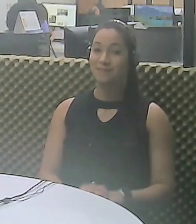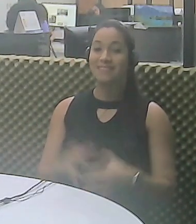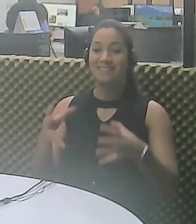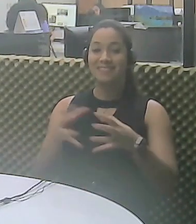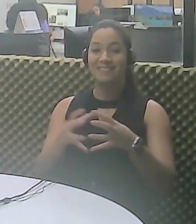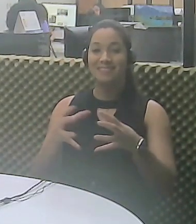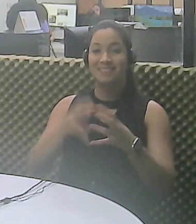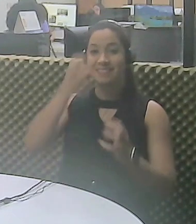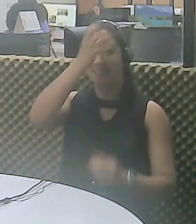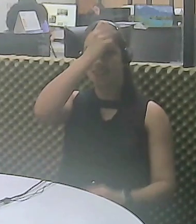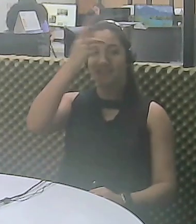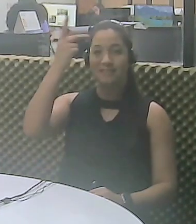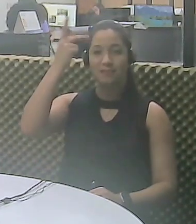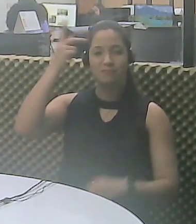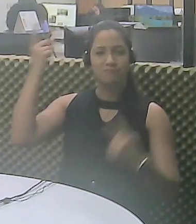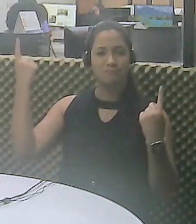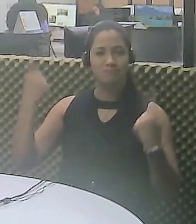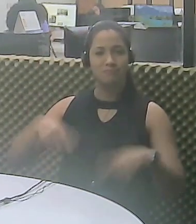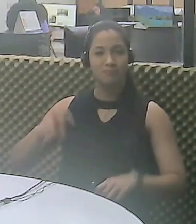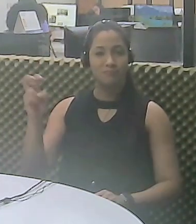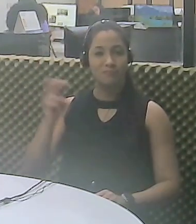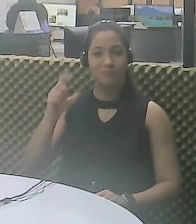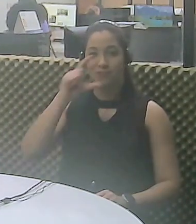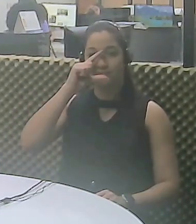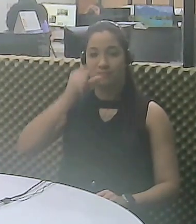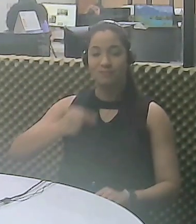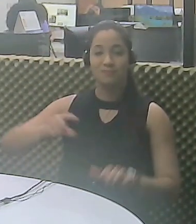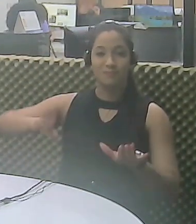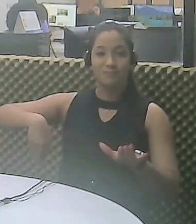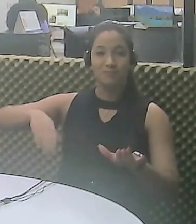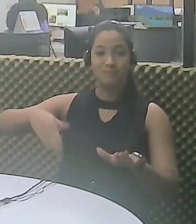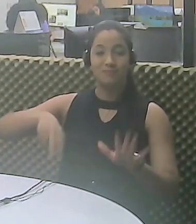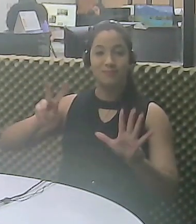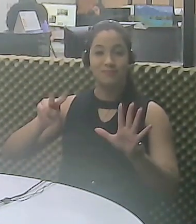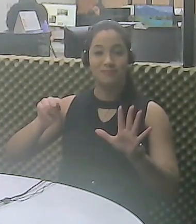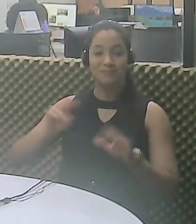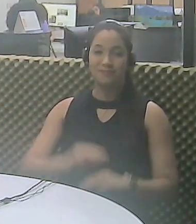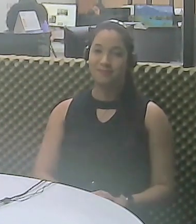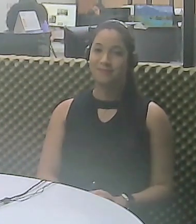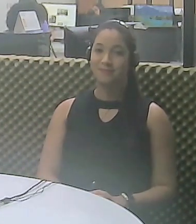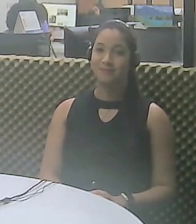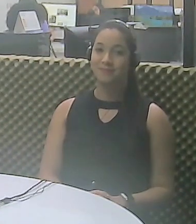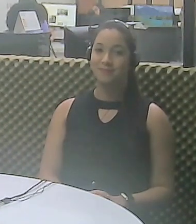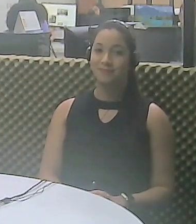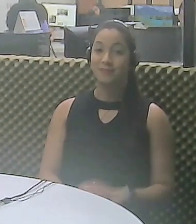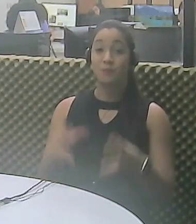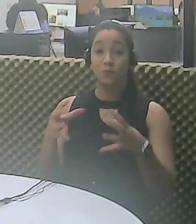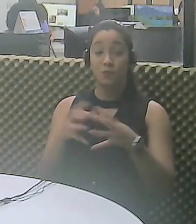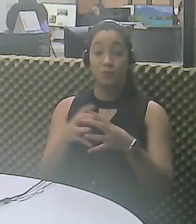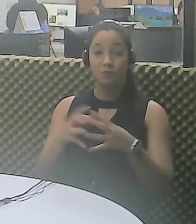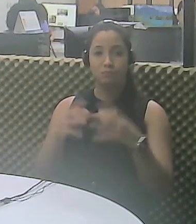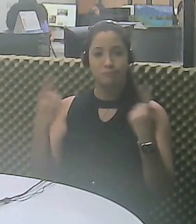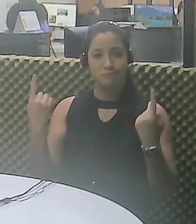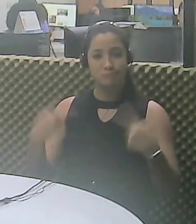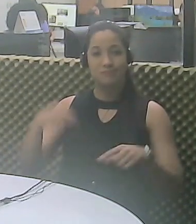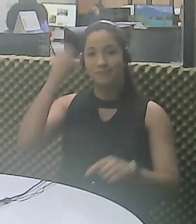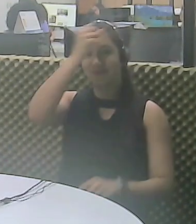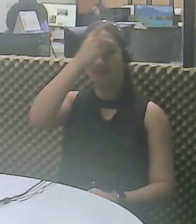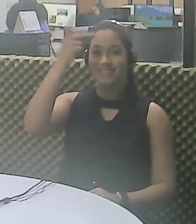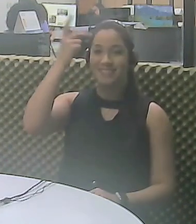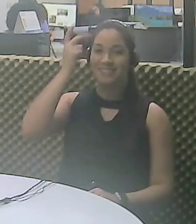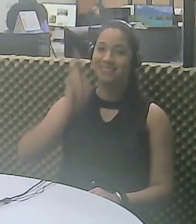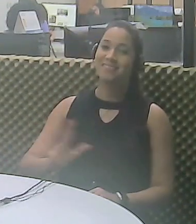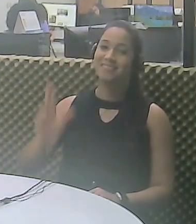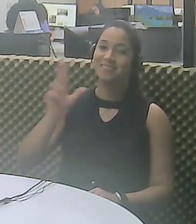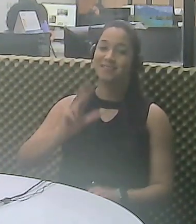Equipe da Prefeitura disputa 5º Regional Triângulo de Natação neste fim de semana. A equipe de competição da Prefeitura de